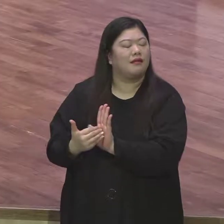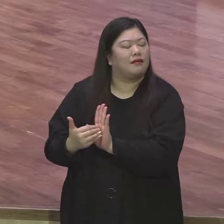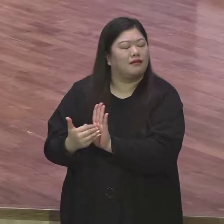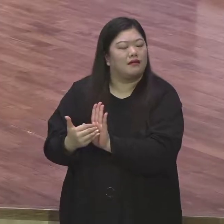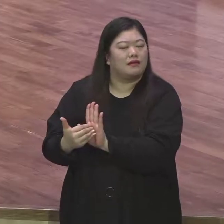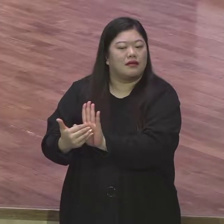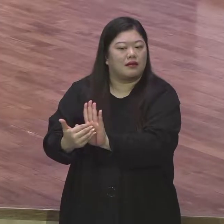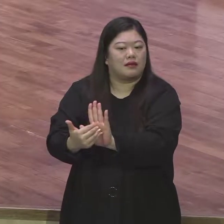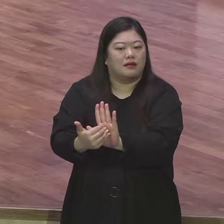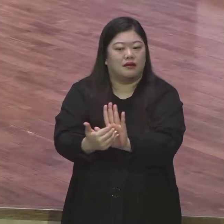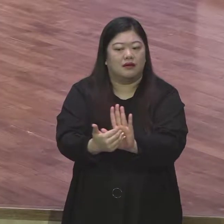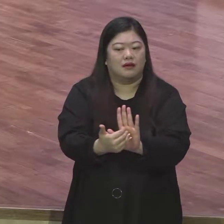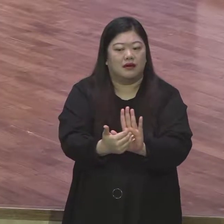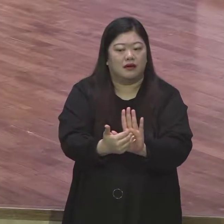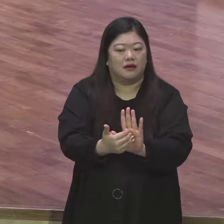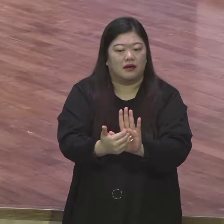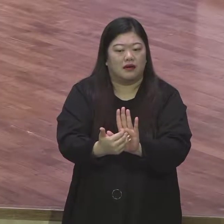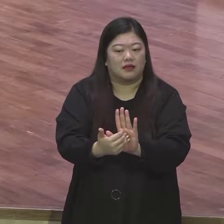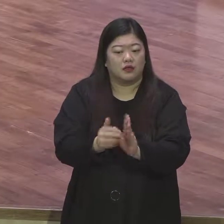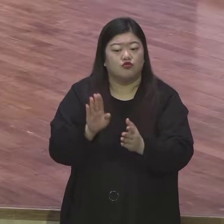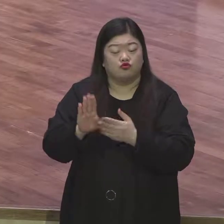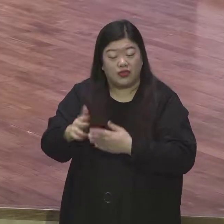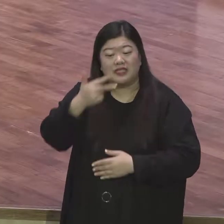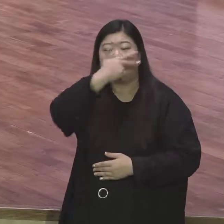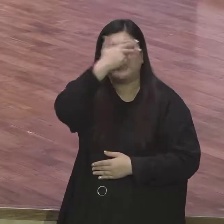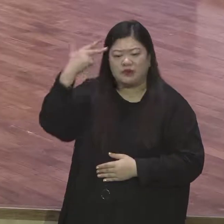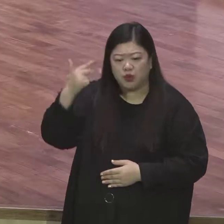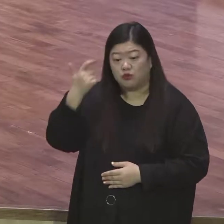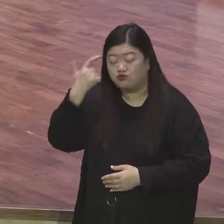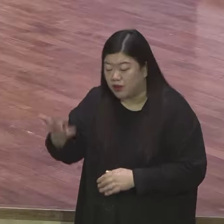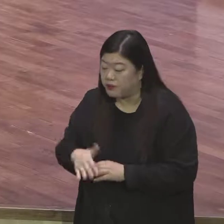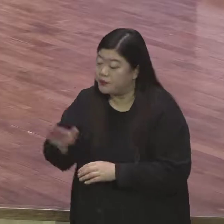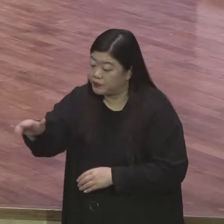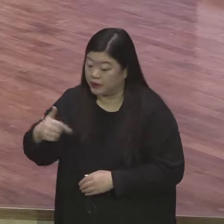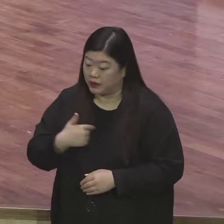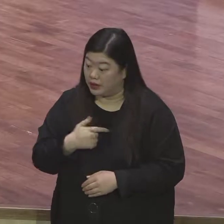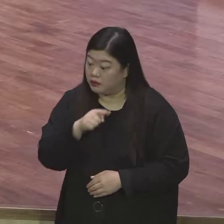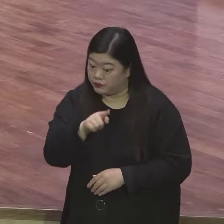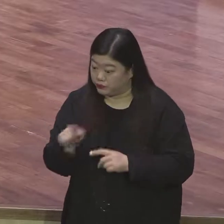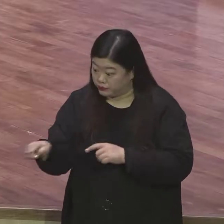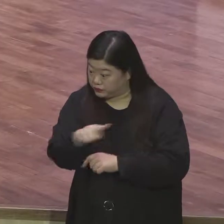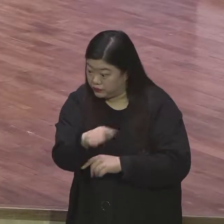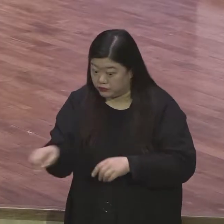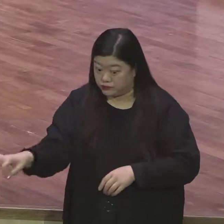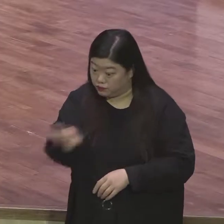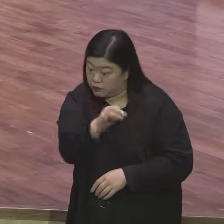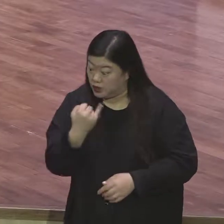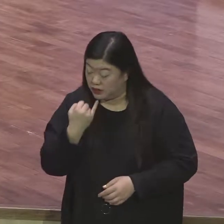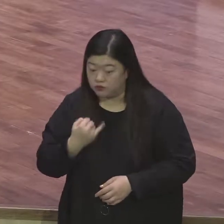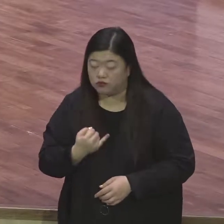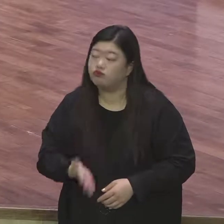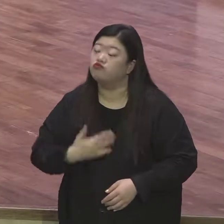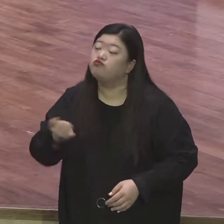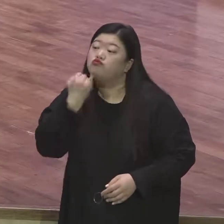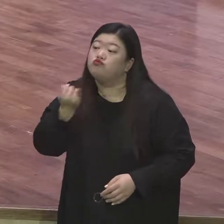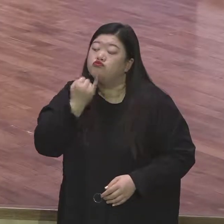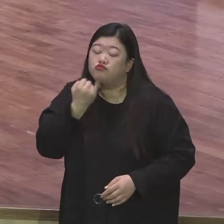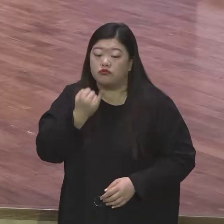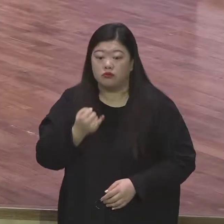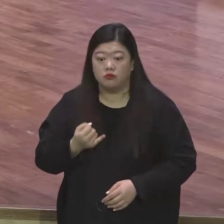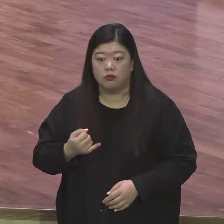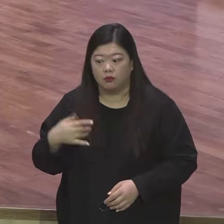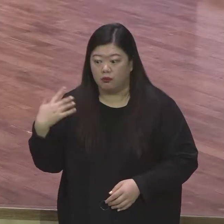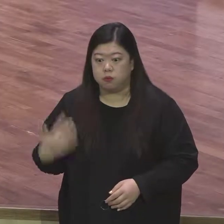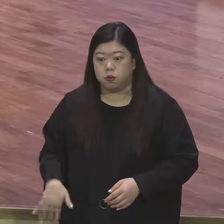그런데 디모데를 만났는데 디모데는 달라. 바울이 말할까 가겠습니다. 자신의 말하는